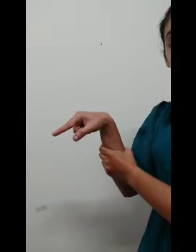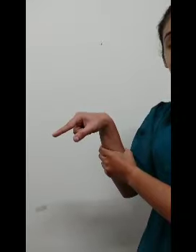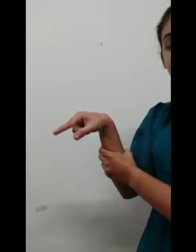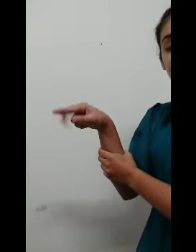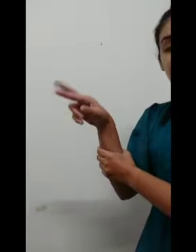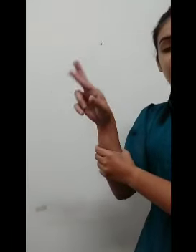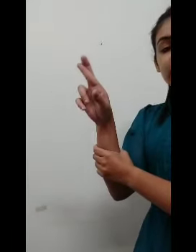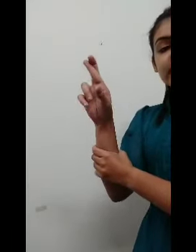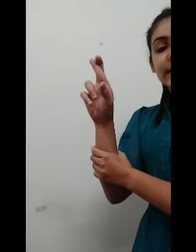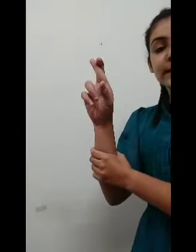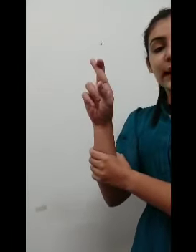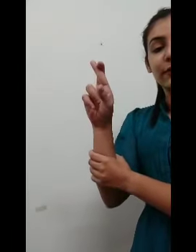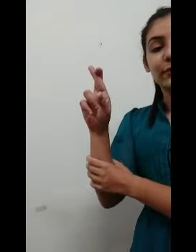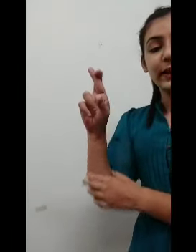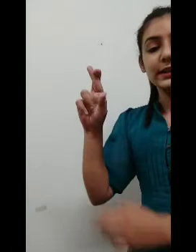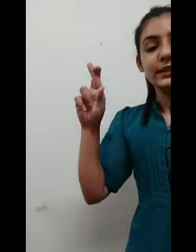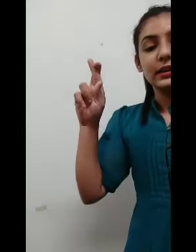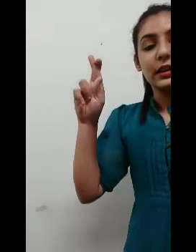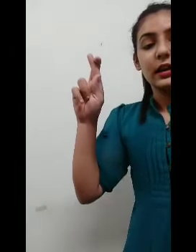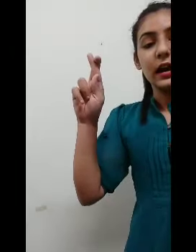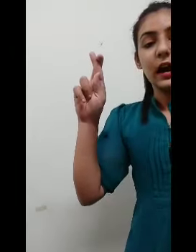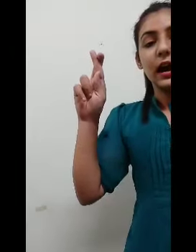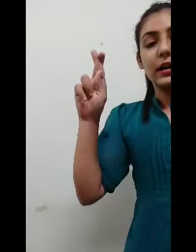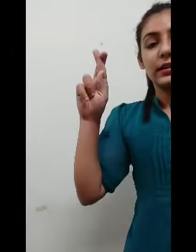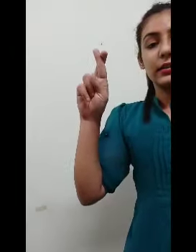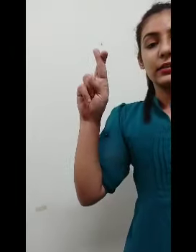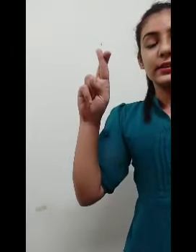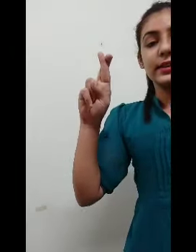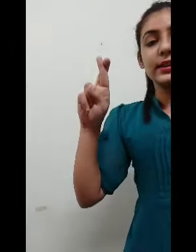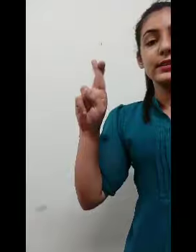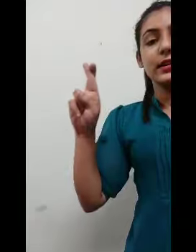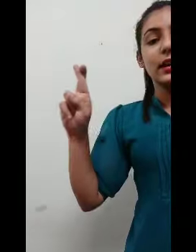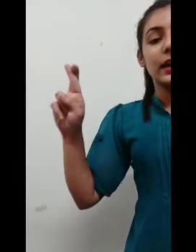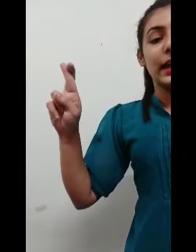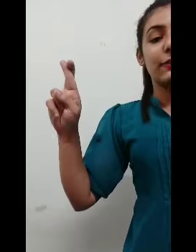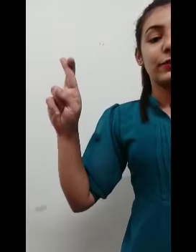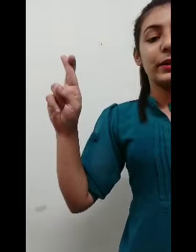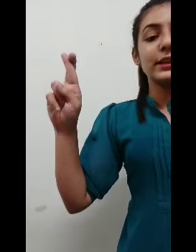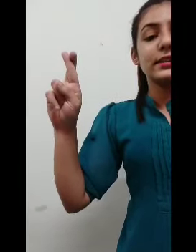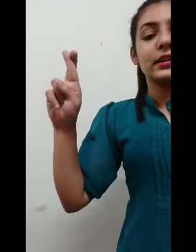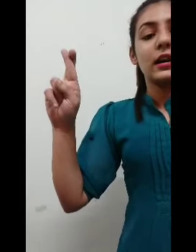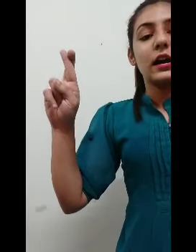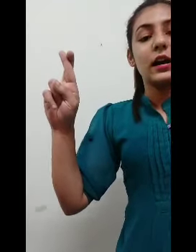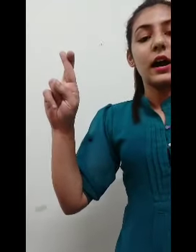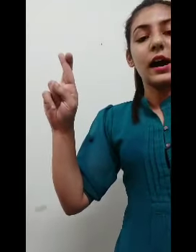this is alphabet R, this is अल्फाबेट